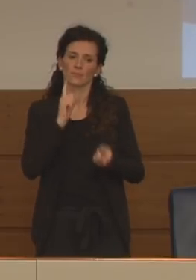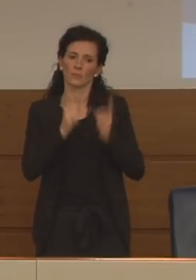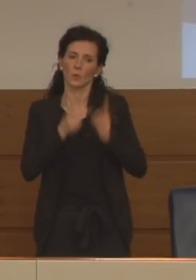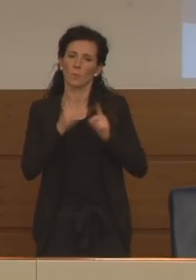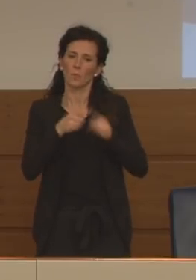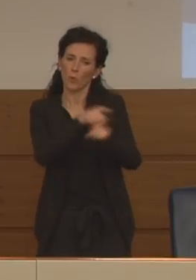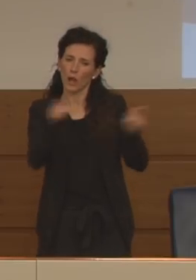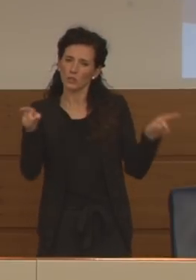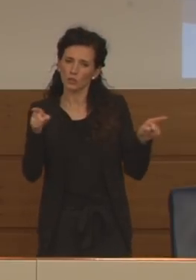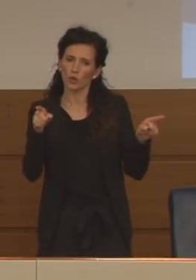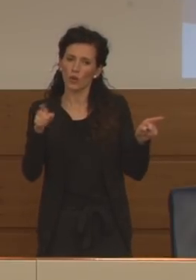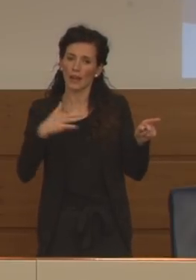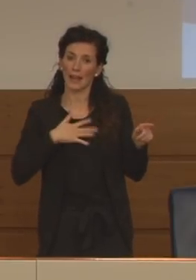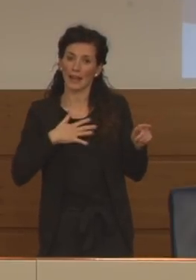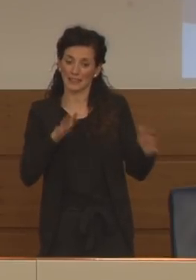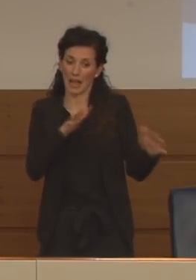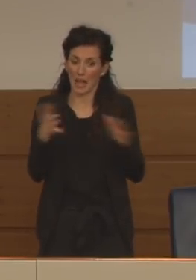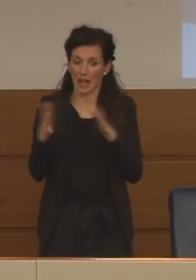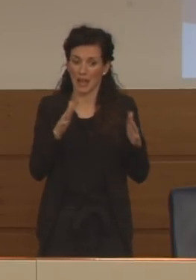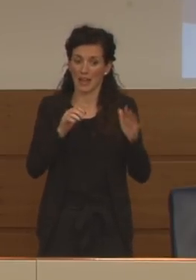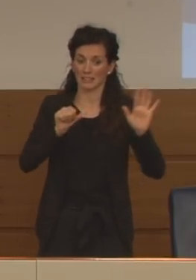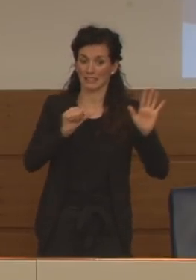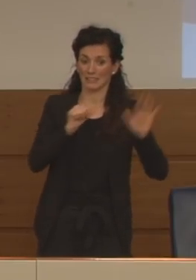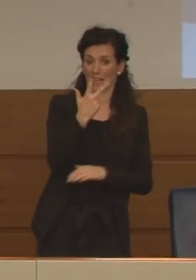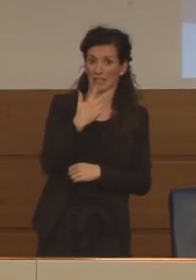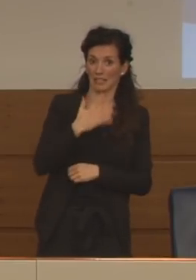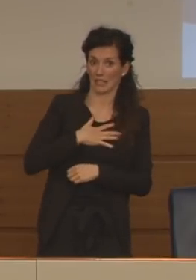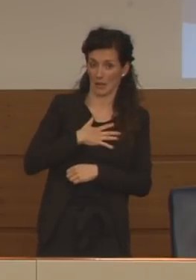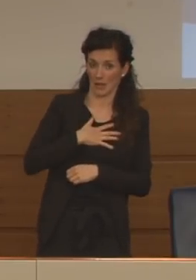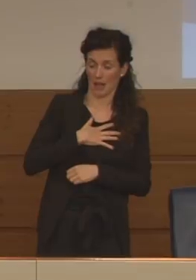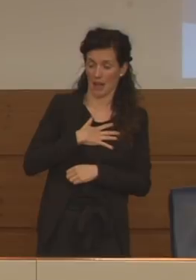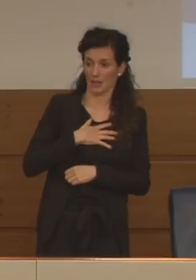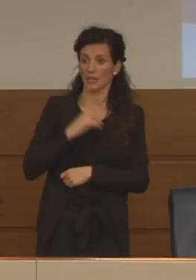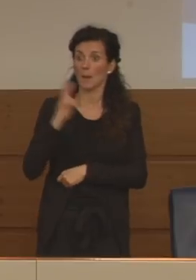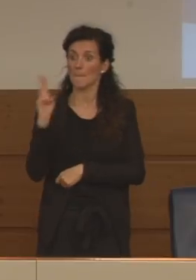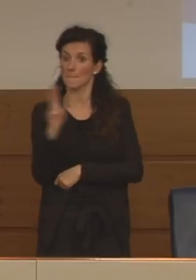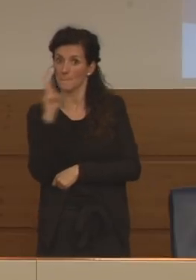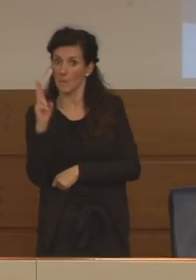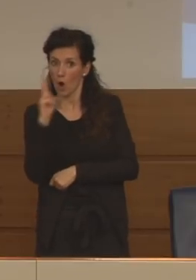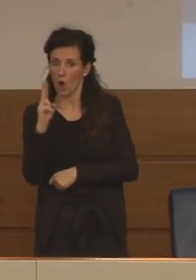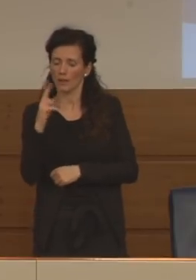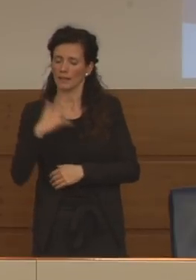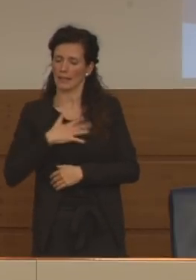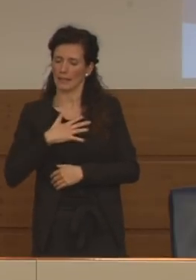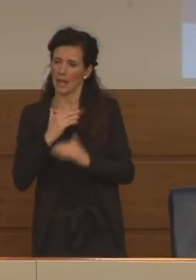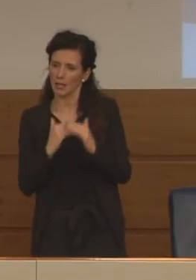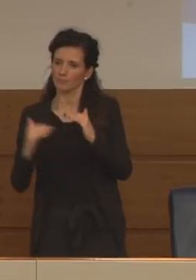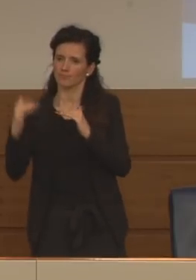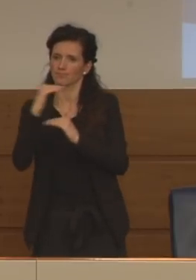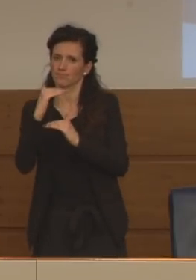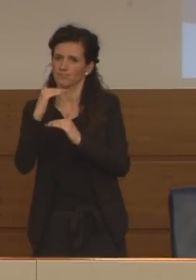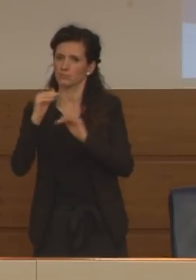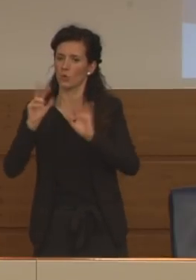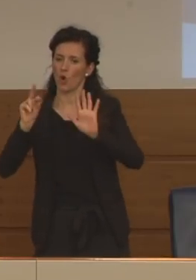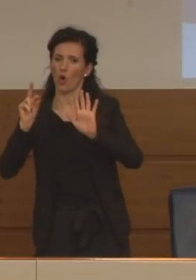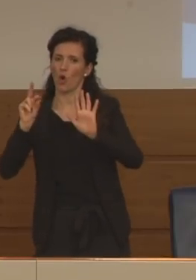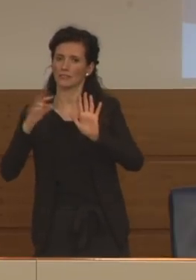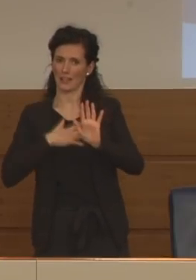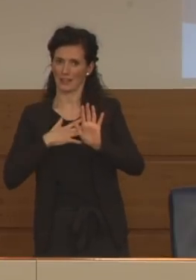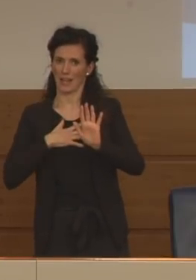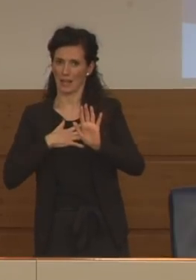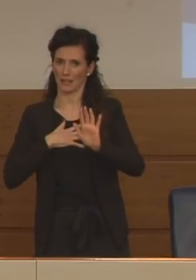intorno ai 63 anni mentre per i morti l'età mediana è un po più elevata e sfiora gli 80 anni